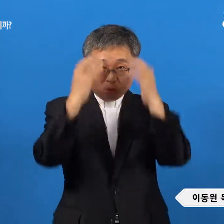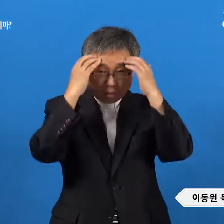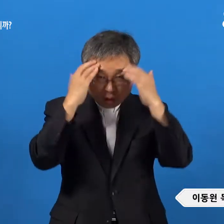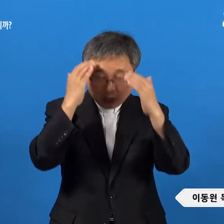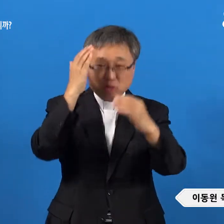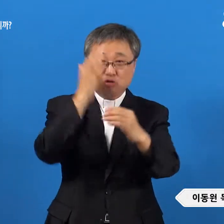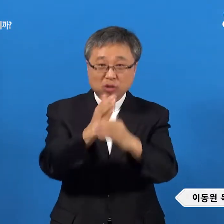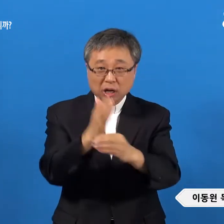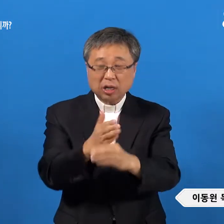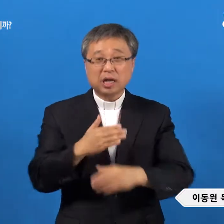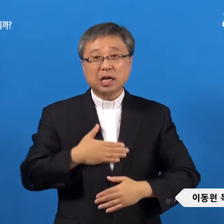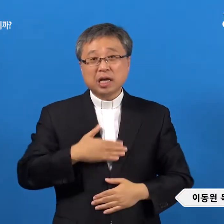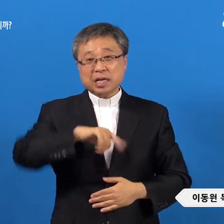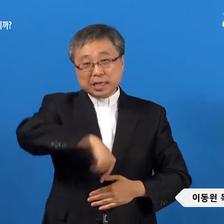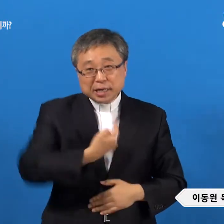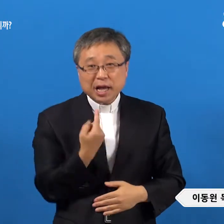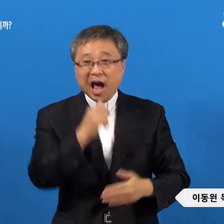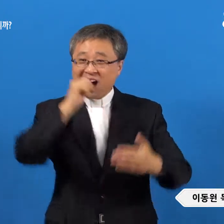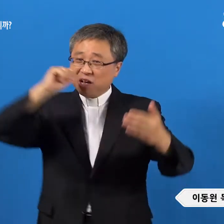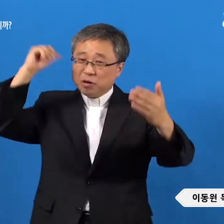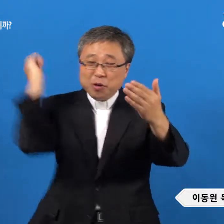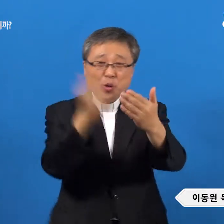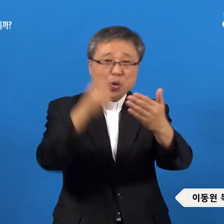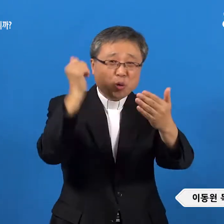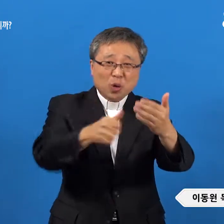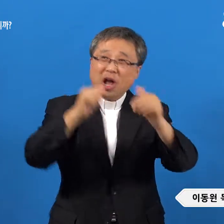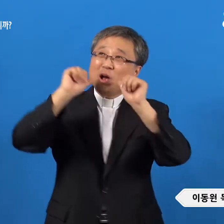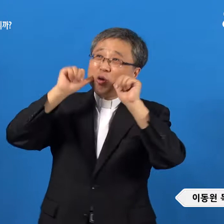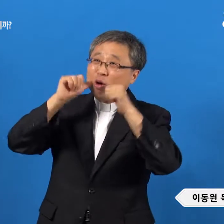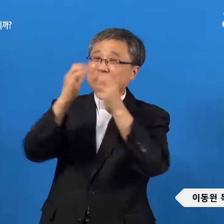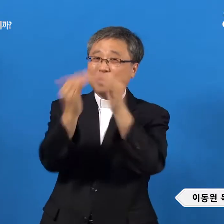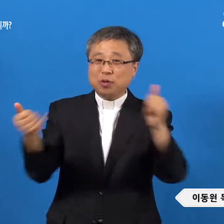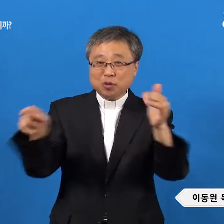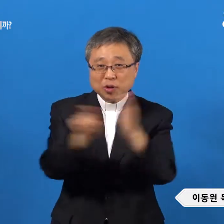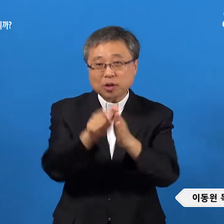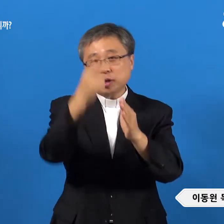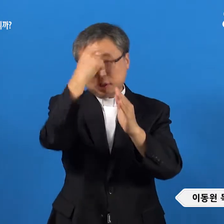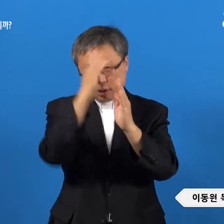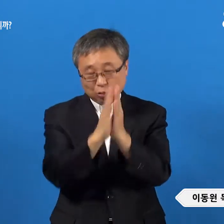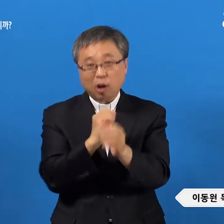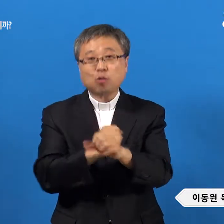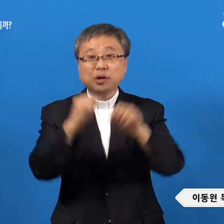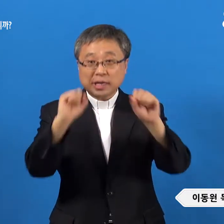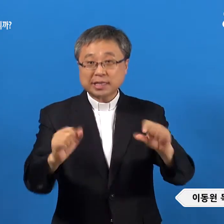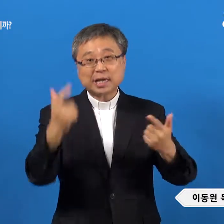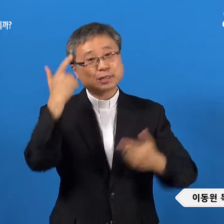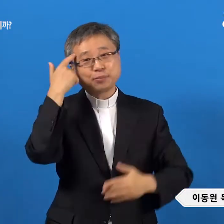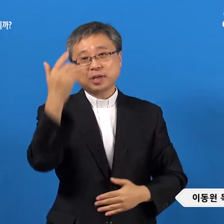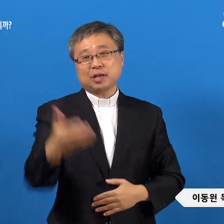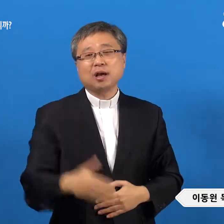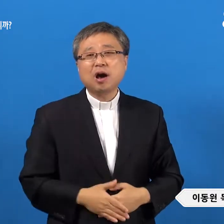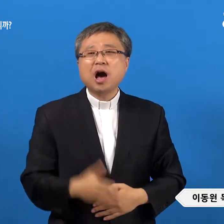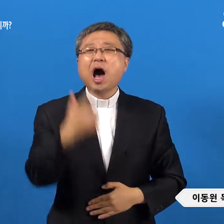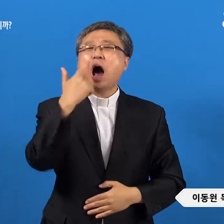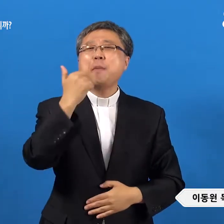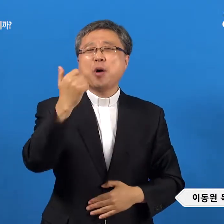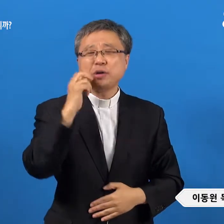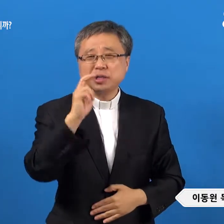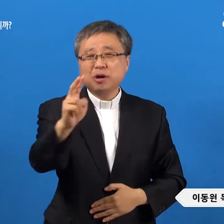한복판 속에서 자기를 못 박아놓고 조롱하는 사람들을 위해 기도하고 계시지 않습니까? 아버지요,